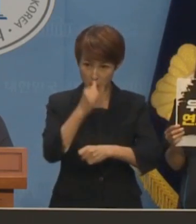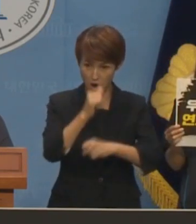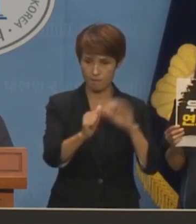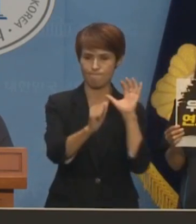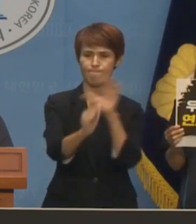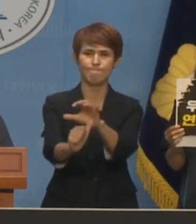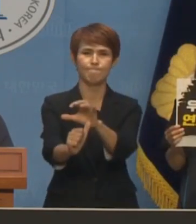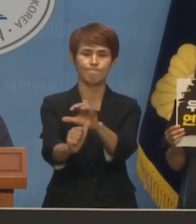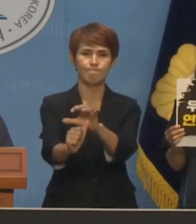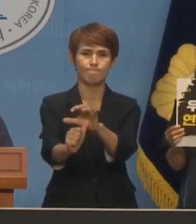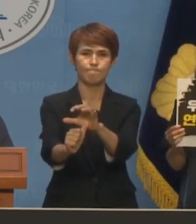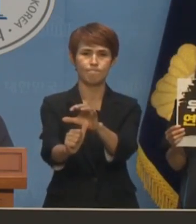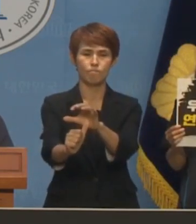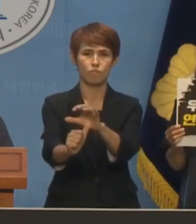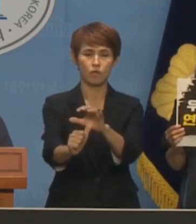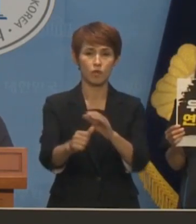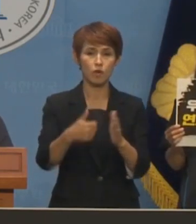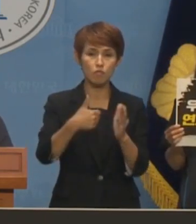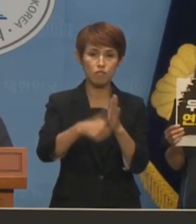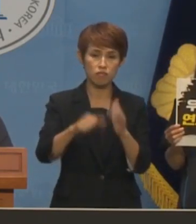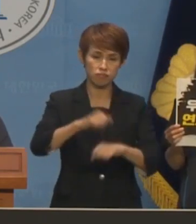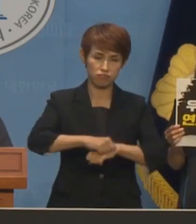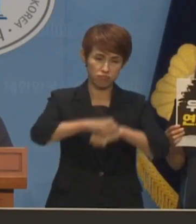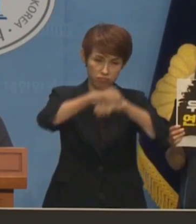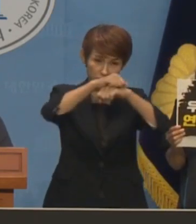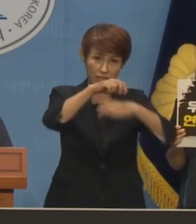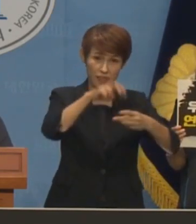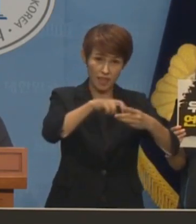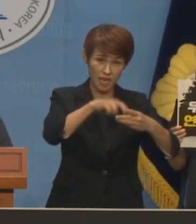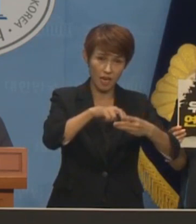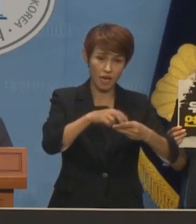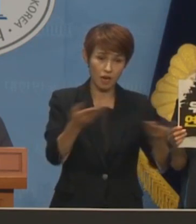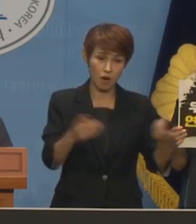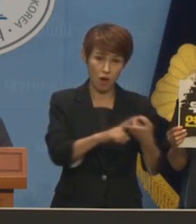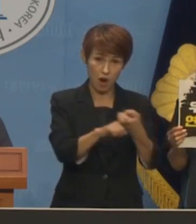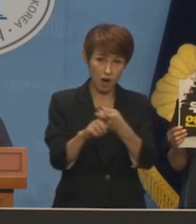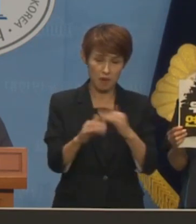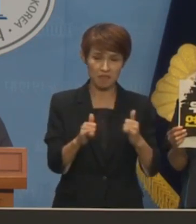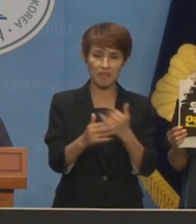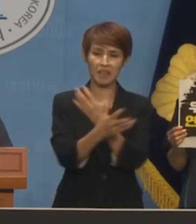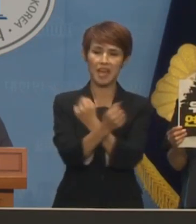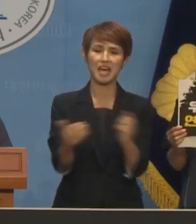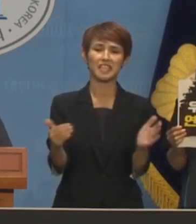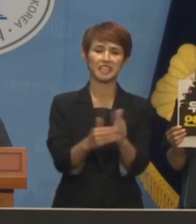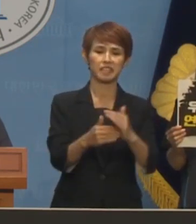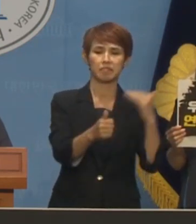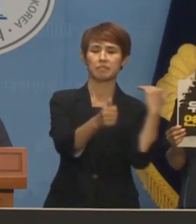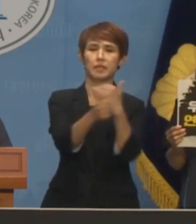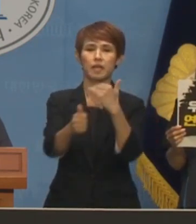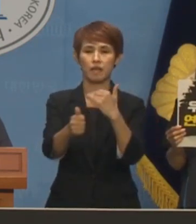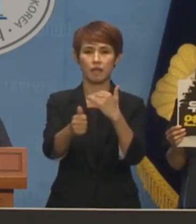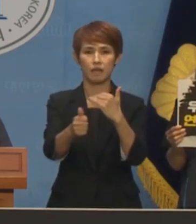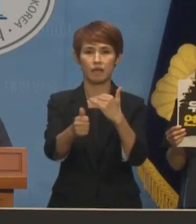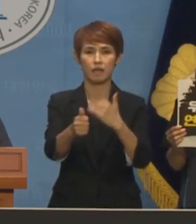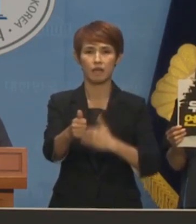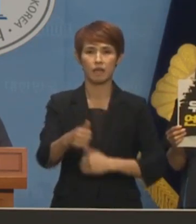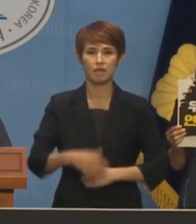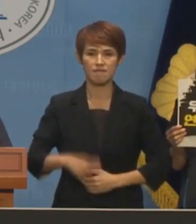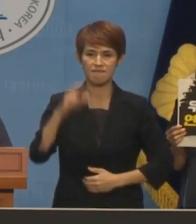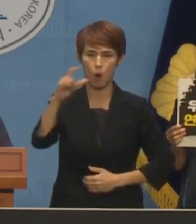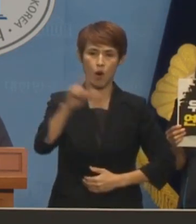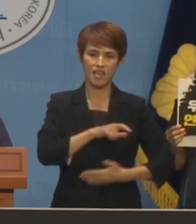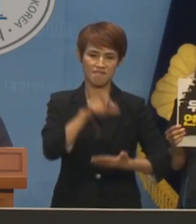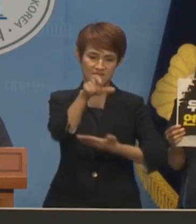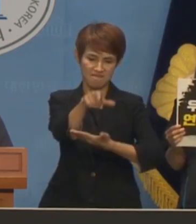왔습니다 쿠팡 물류센터 조합원들은 계약 완료라는 이유로 해고하고 블랙리스트를 만들어서 관리합니다